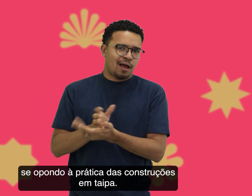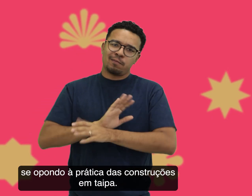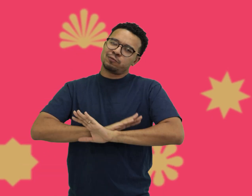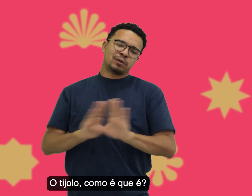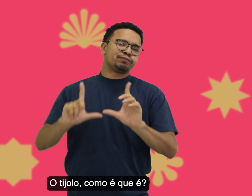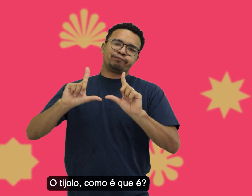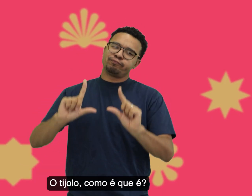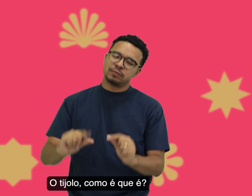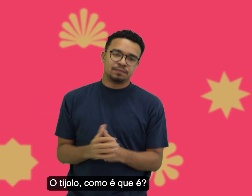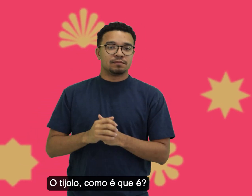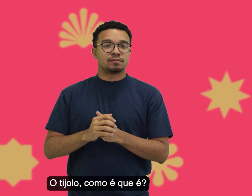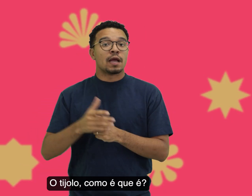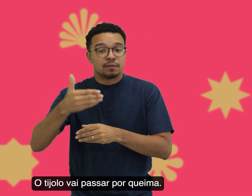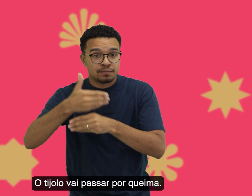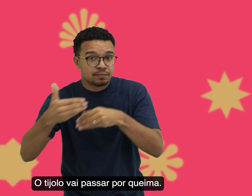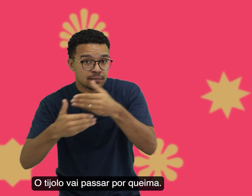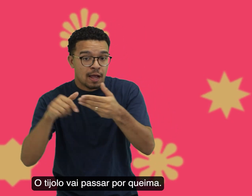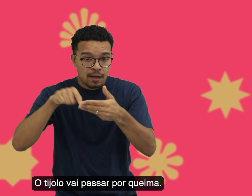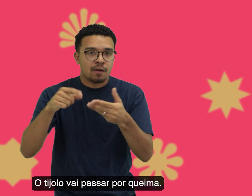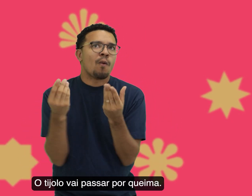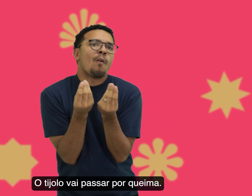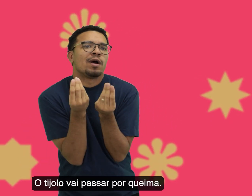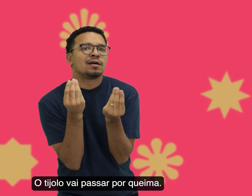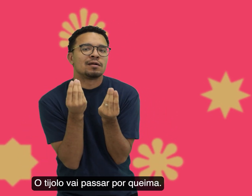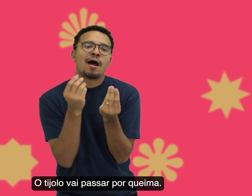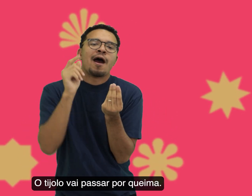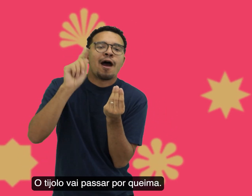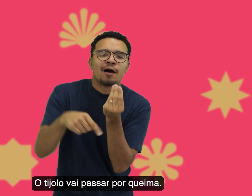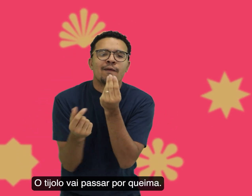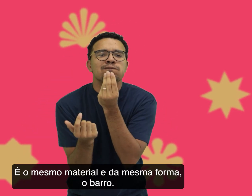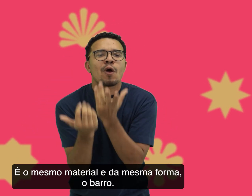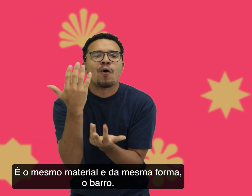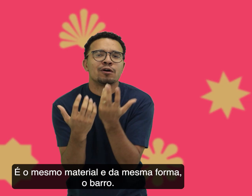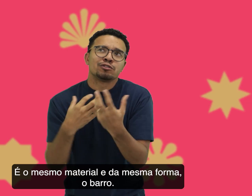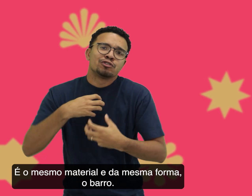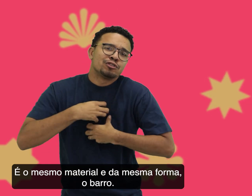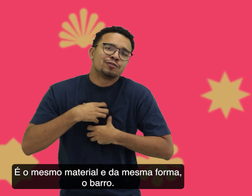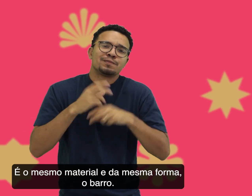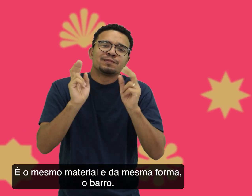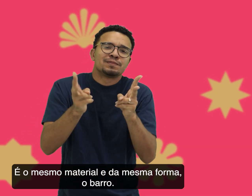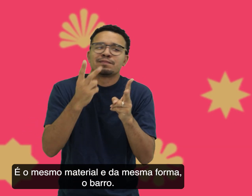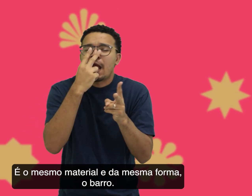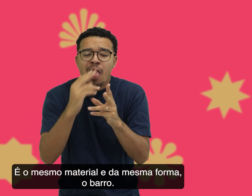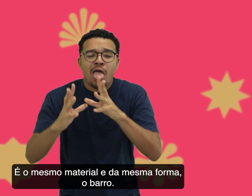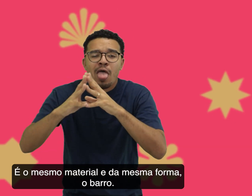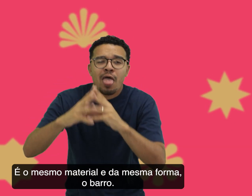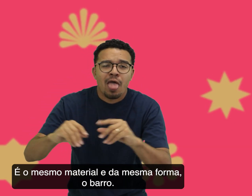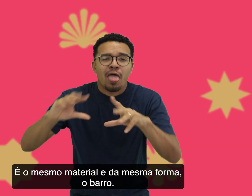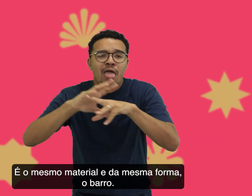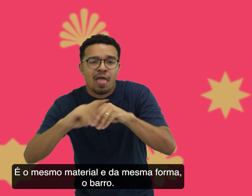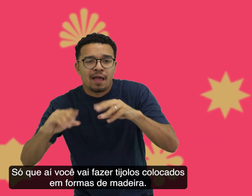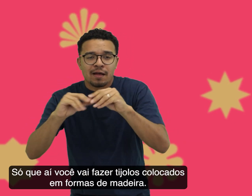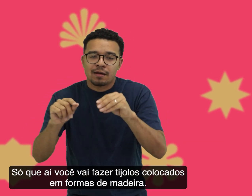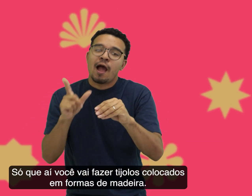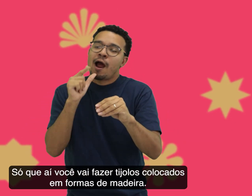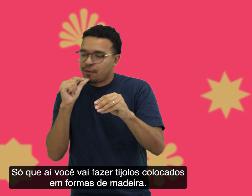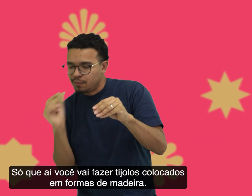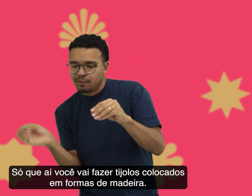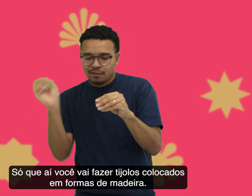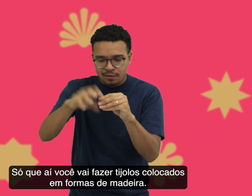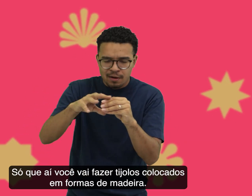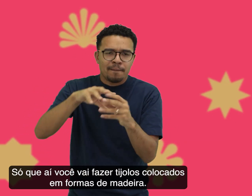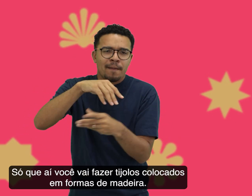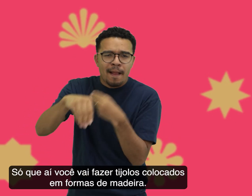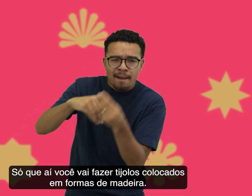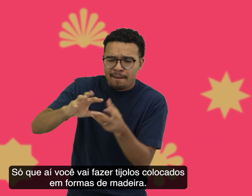das construções em taipa. O tijolo, como é que é? O tijolo, ele vai passar por queima. É o mesmo material. É da mesma forma o barro, né? Só